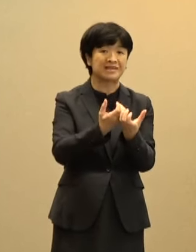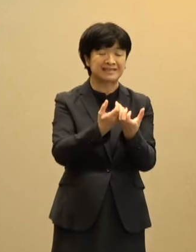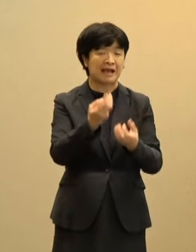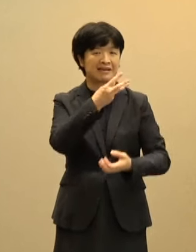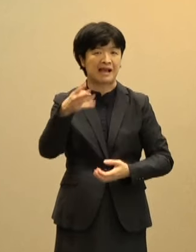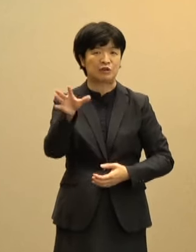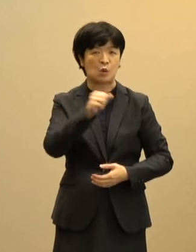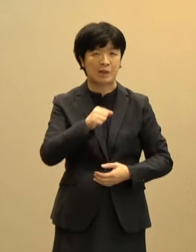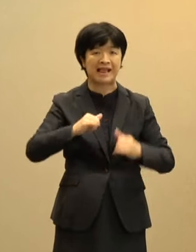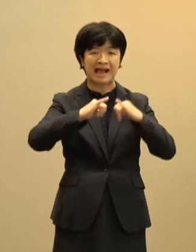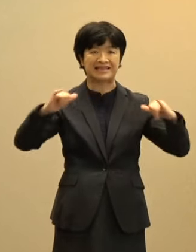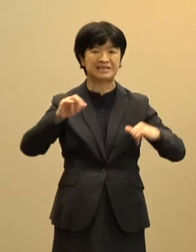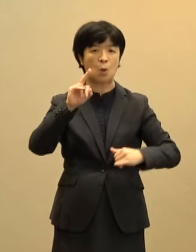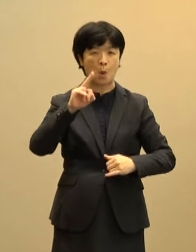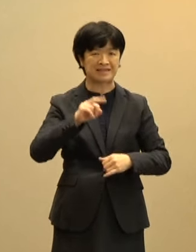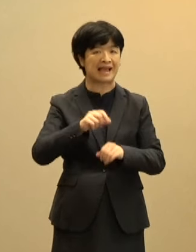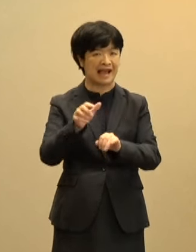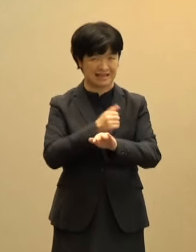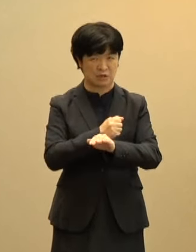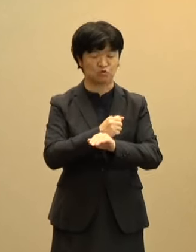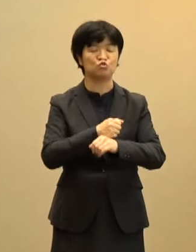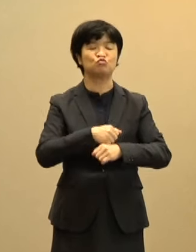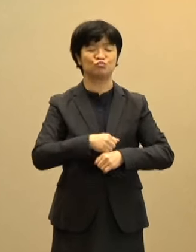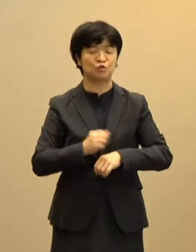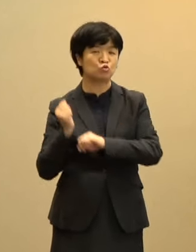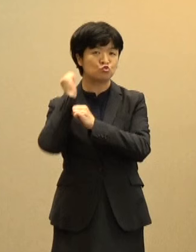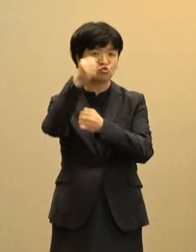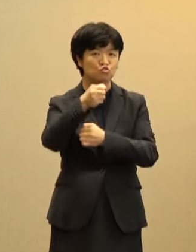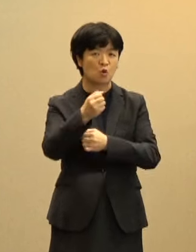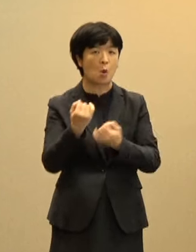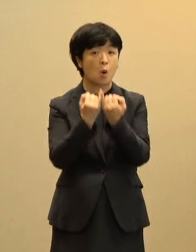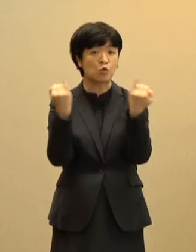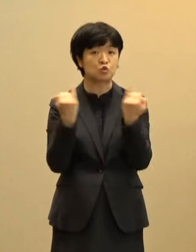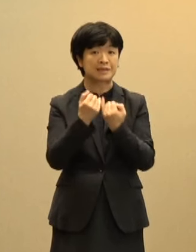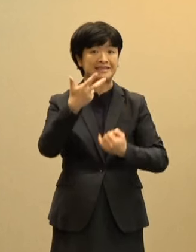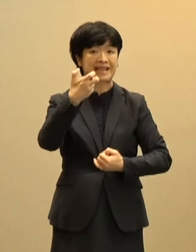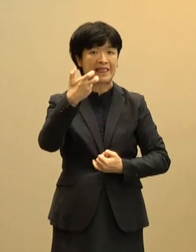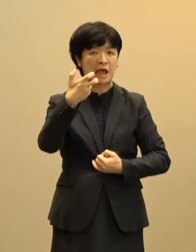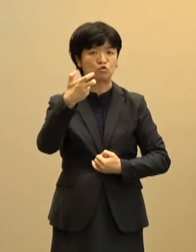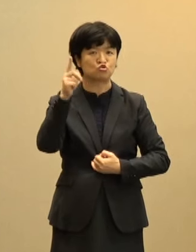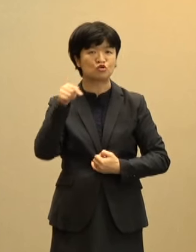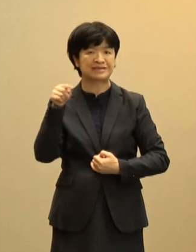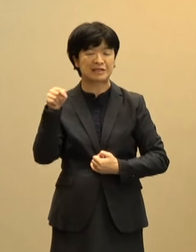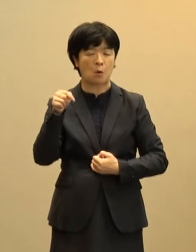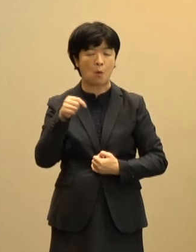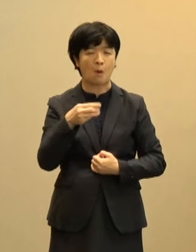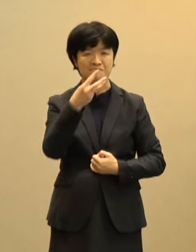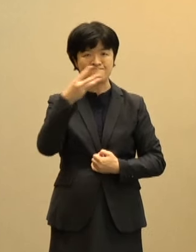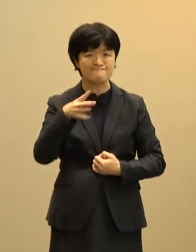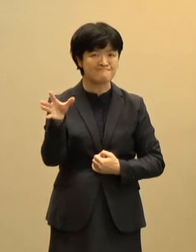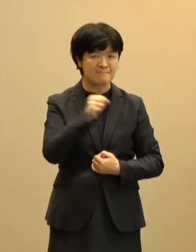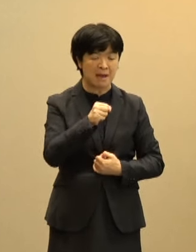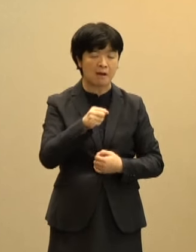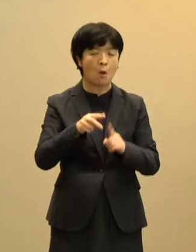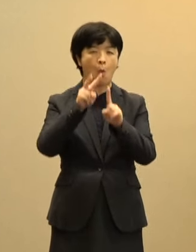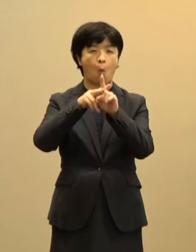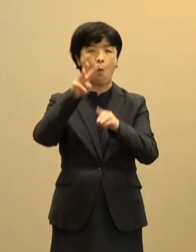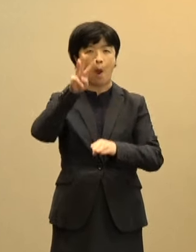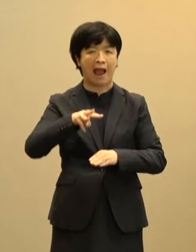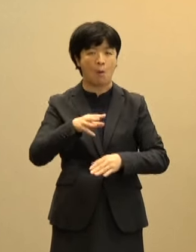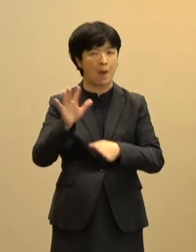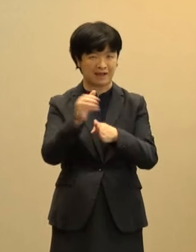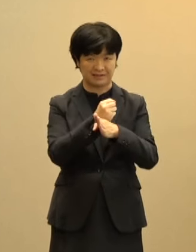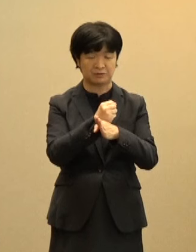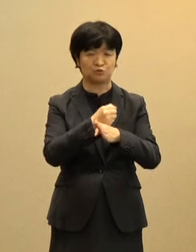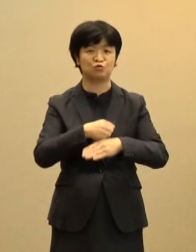された広瀬隆之選手、柔道女子 70kg 級で銅メダルを獲得された小川和佐選